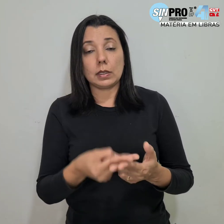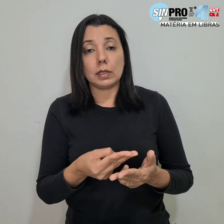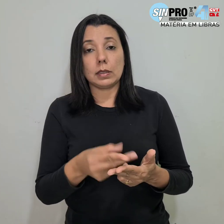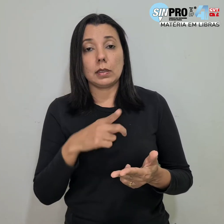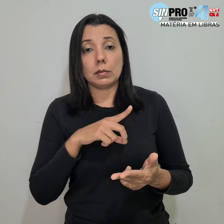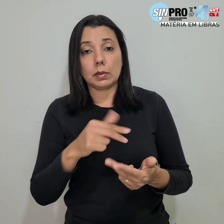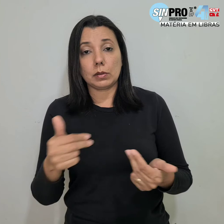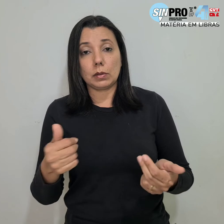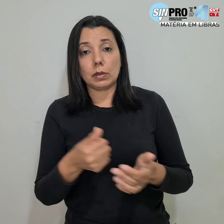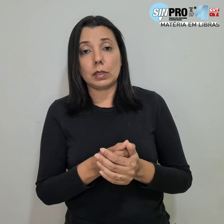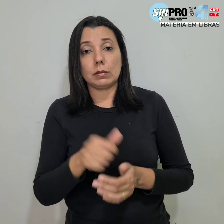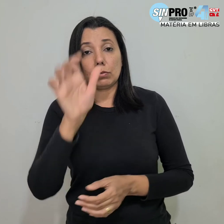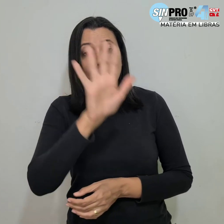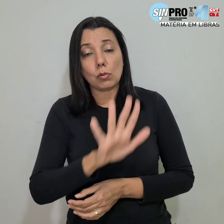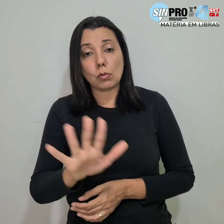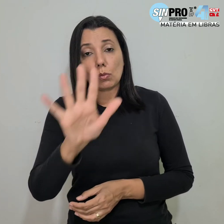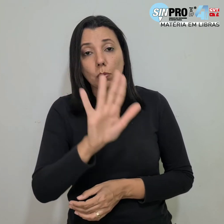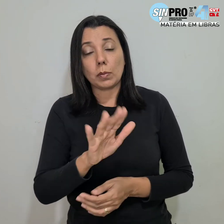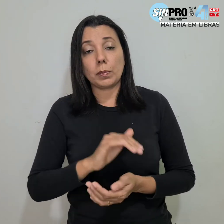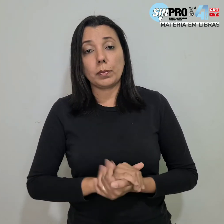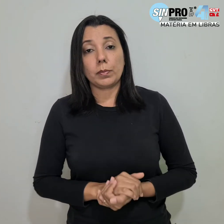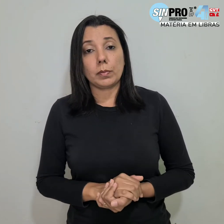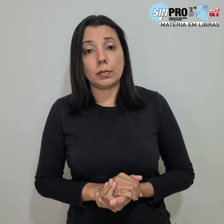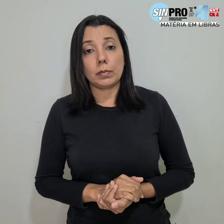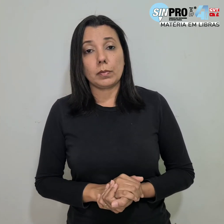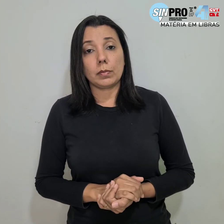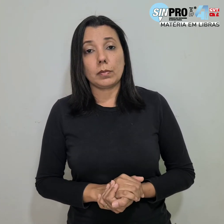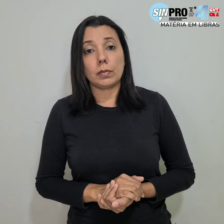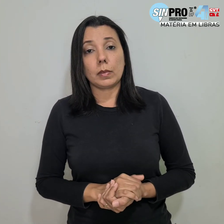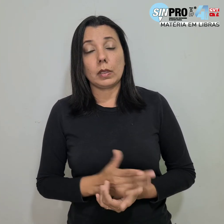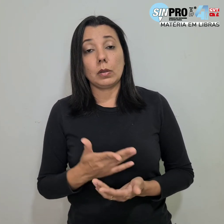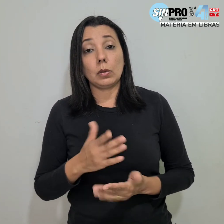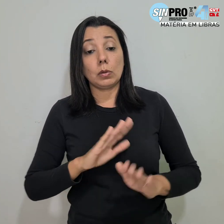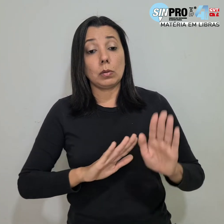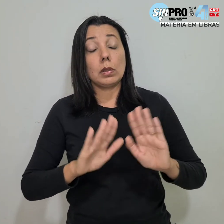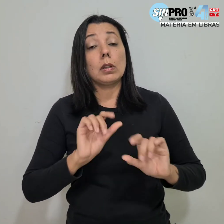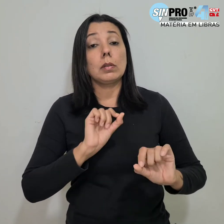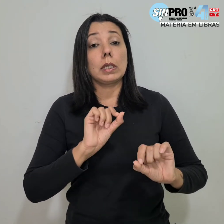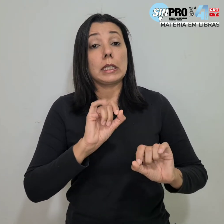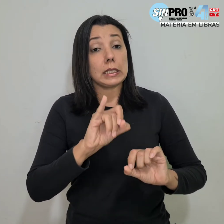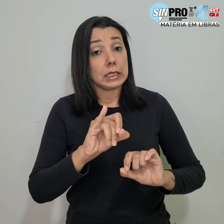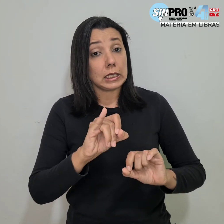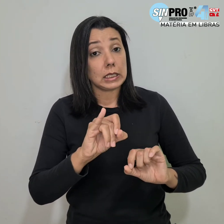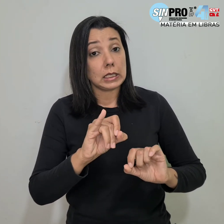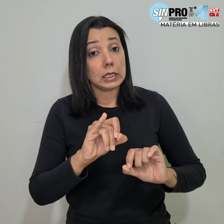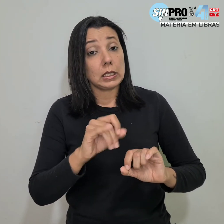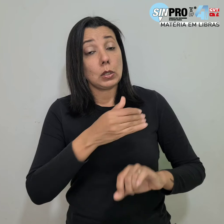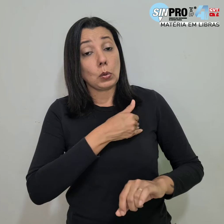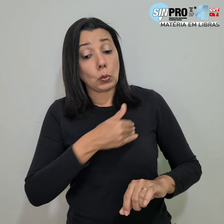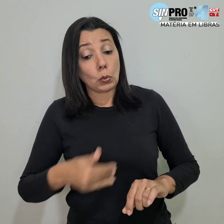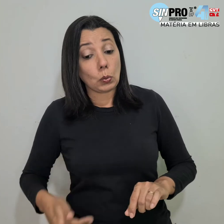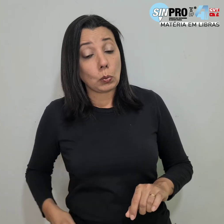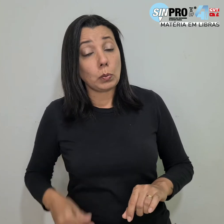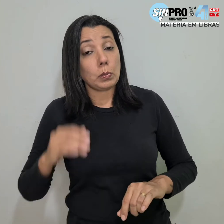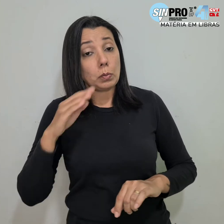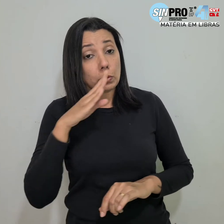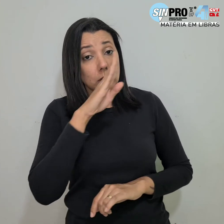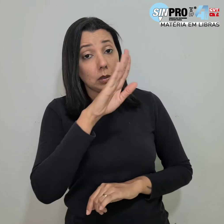outras unidades da federação. As previsões são de que, se o governo Jair Bolsonaro